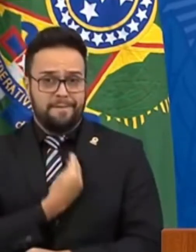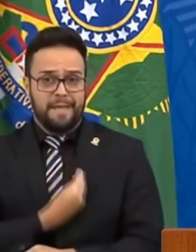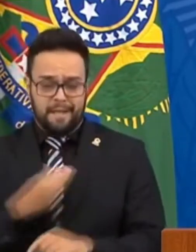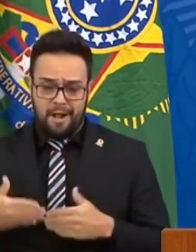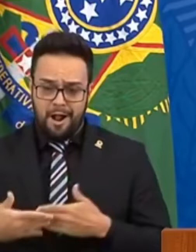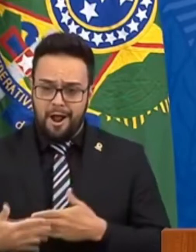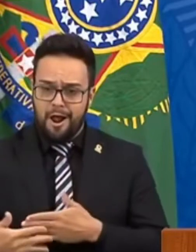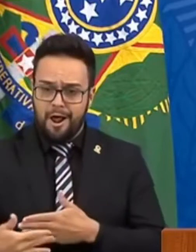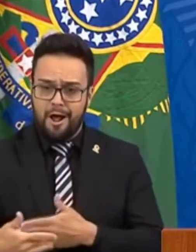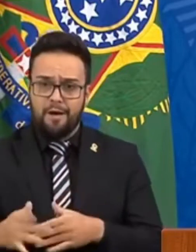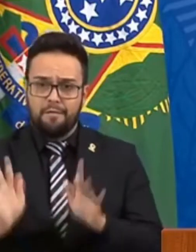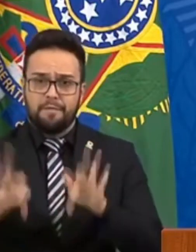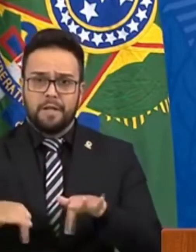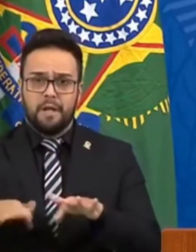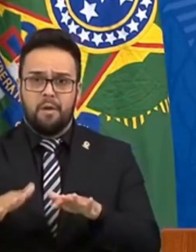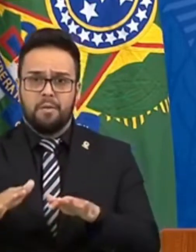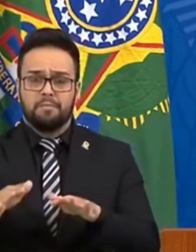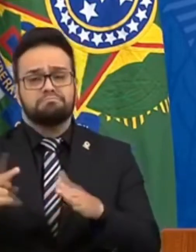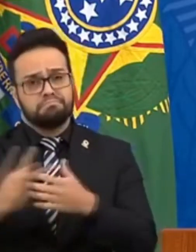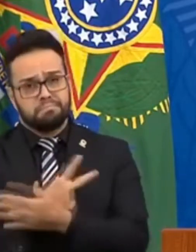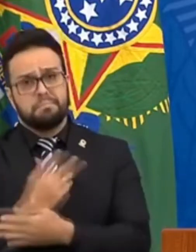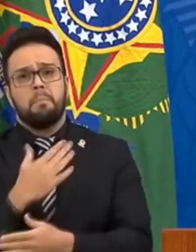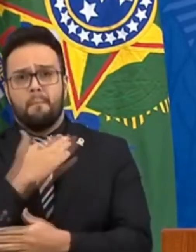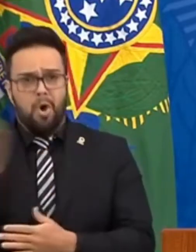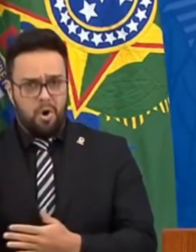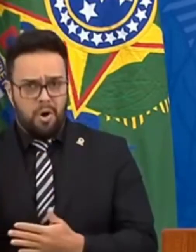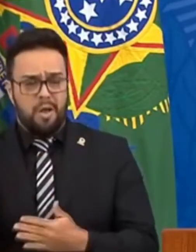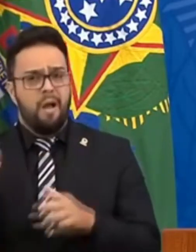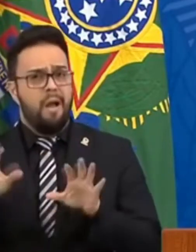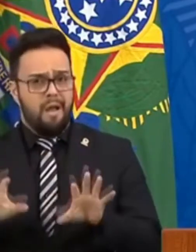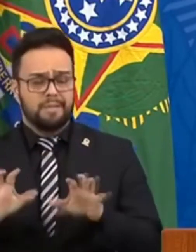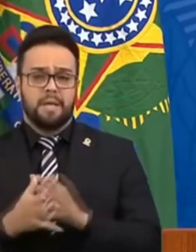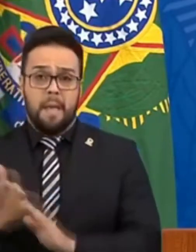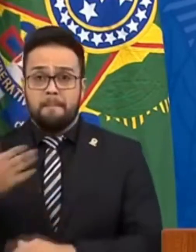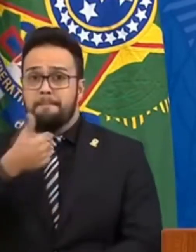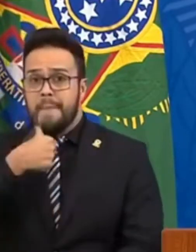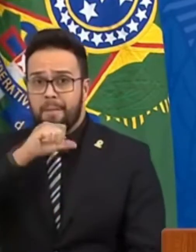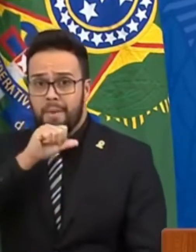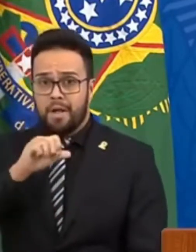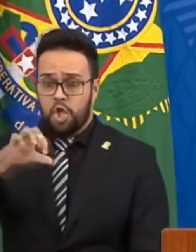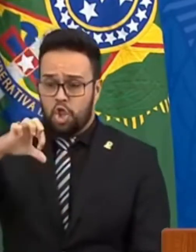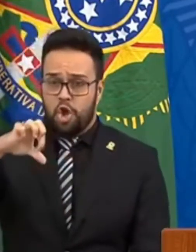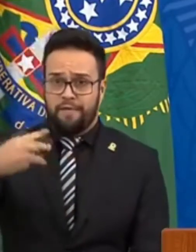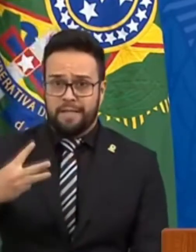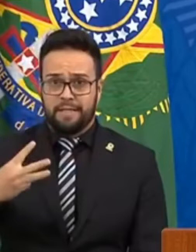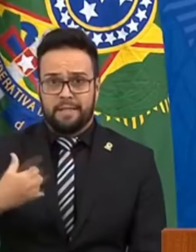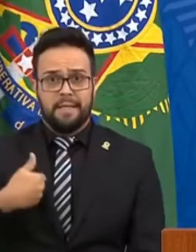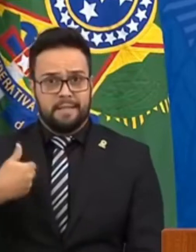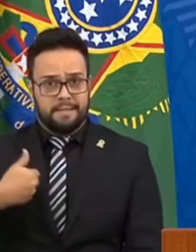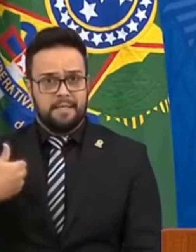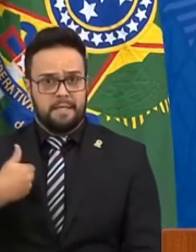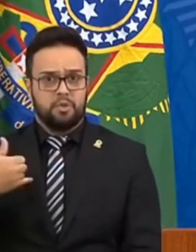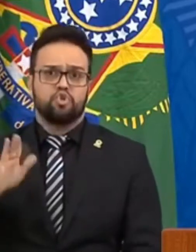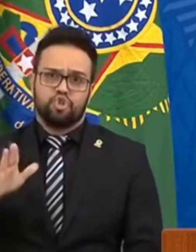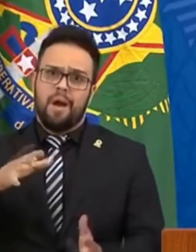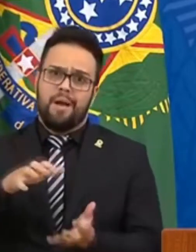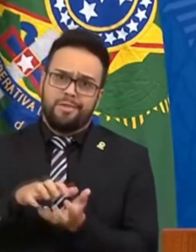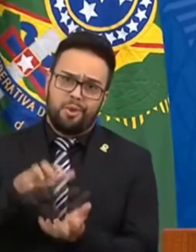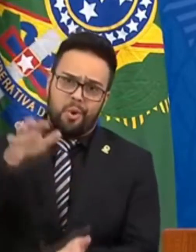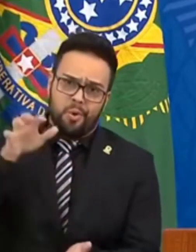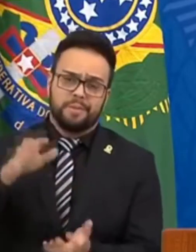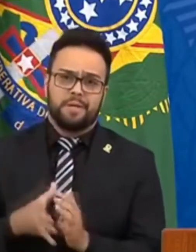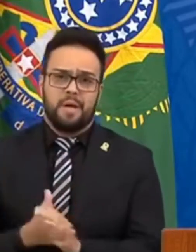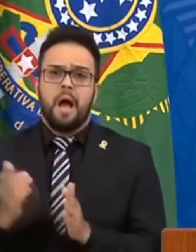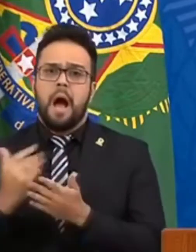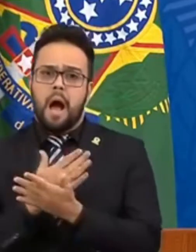seu final a morte toca todos nós eu tenho uma mãe com 93 anos de idade a bastante idosa